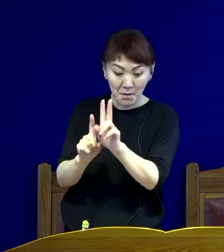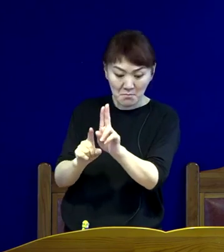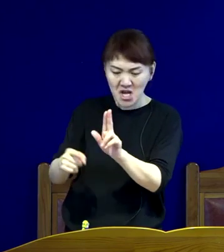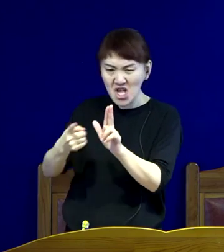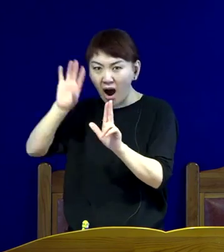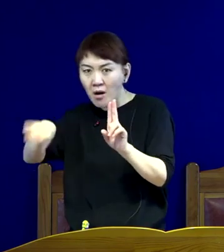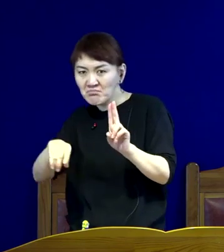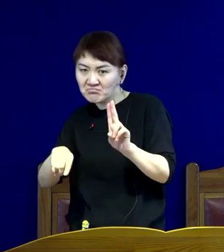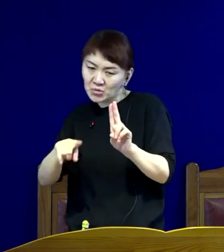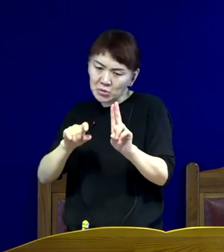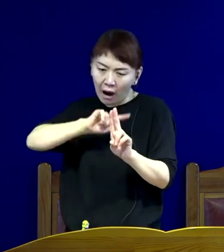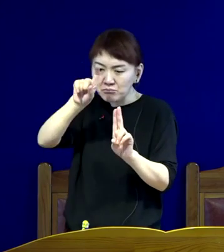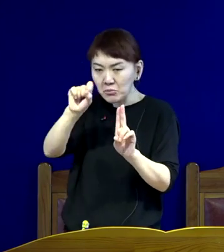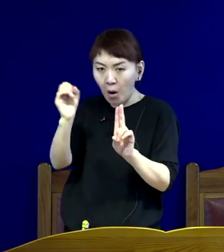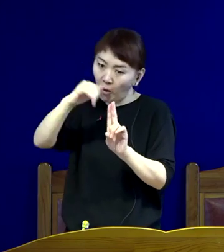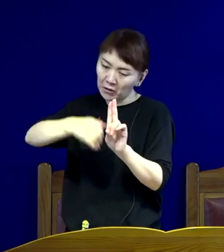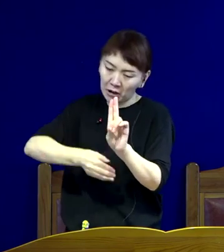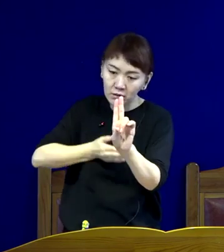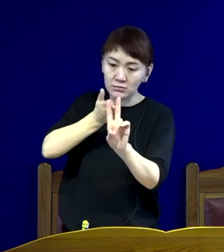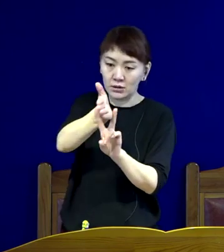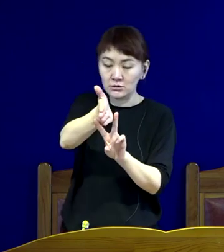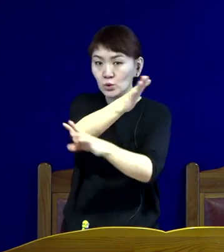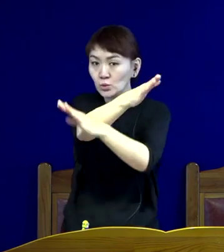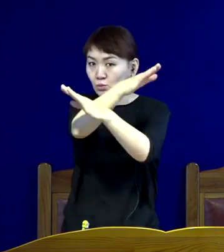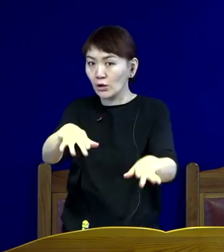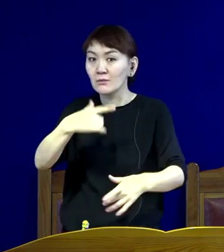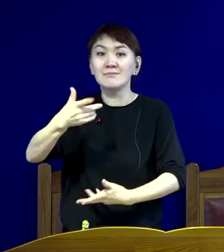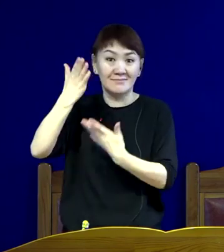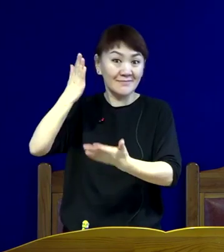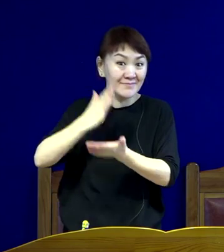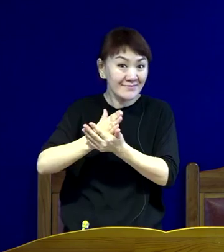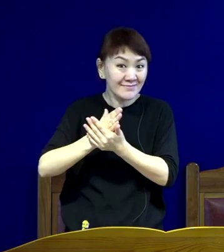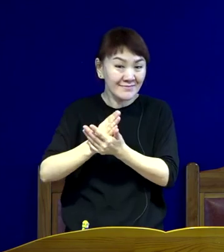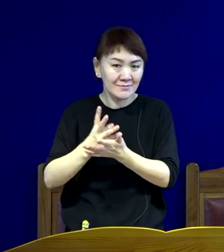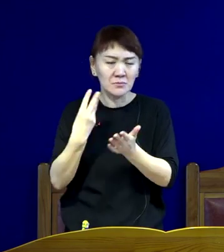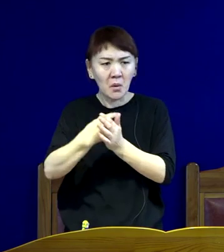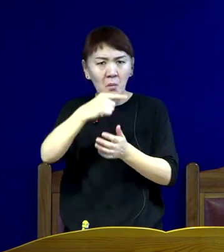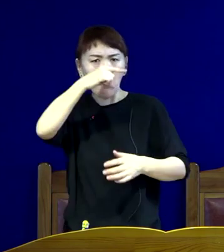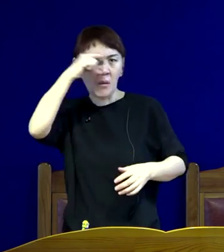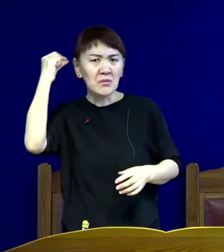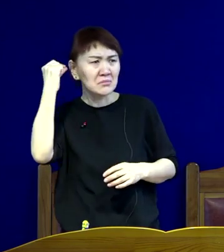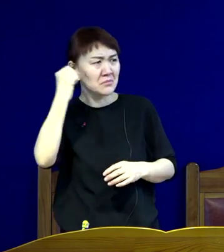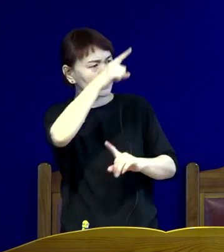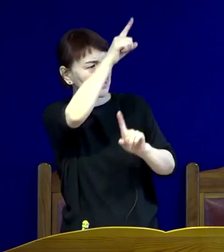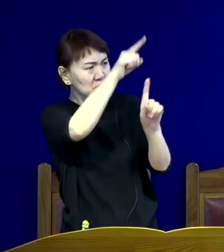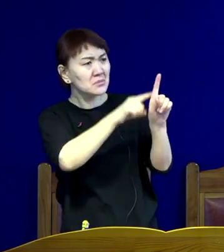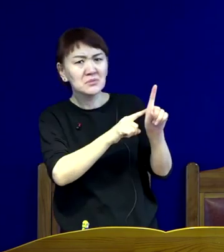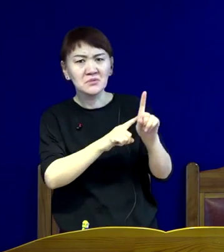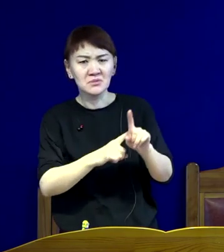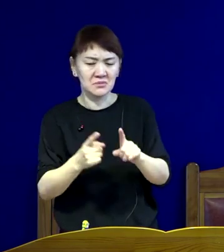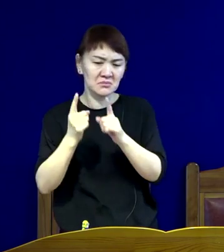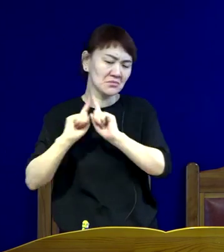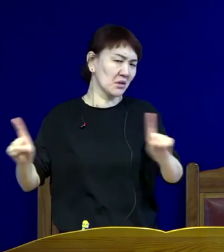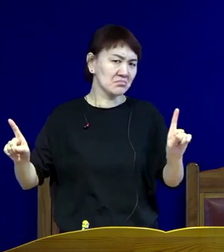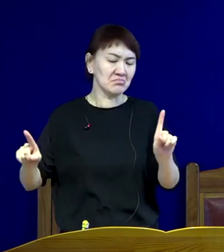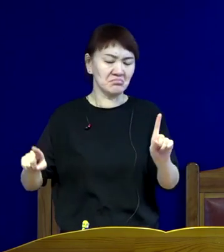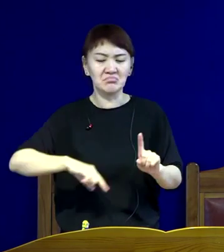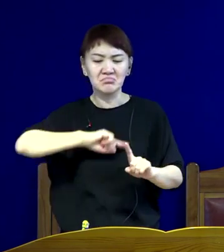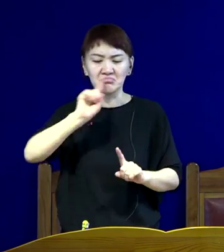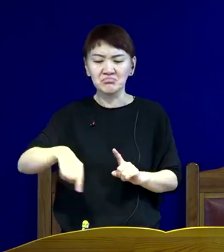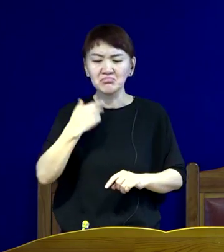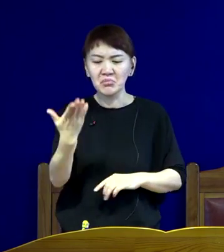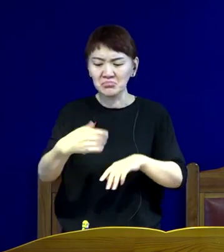гэж айлдав. Тэд түүнд тэгвэл Мойсе яагаад цуслалтын бичиг өгөөд салхийг тушаасан